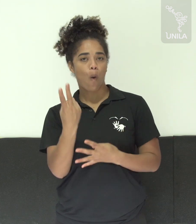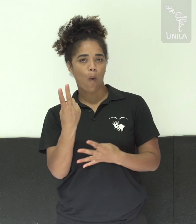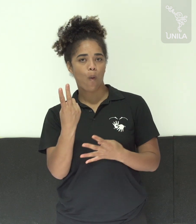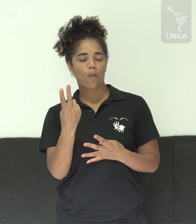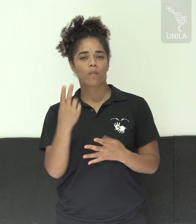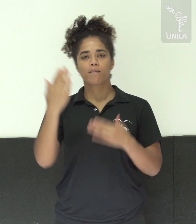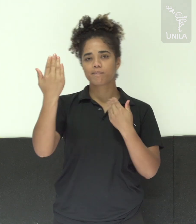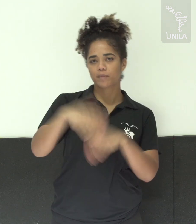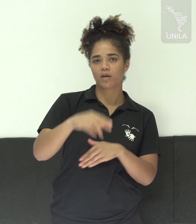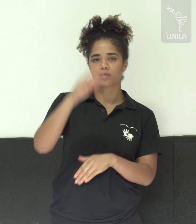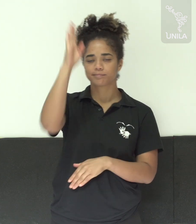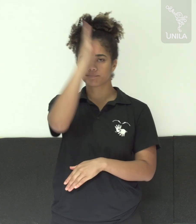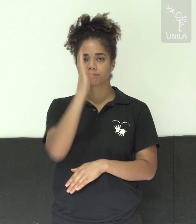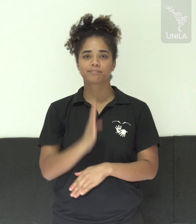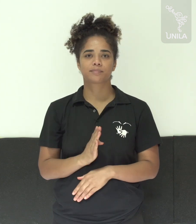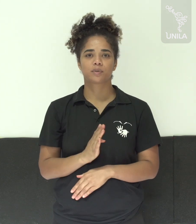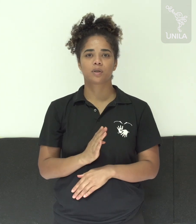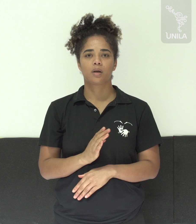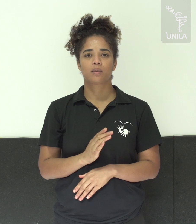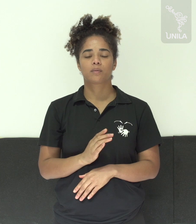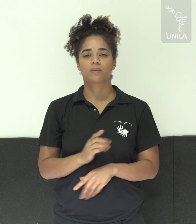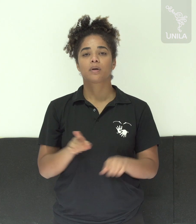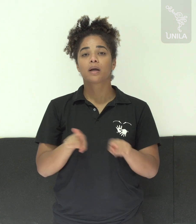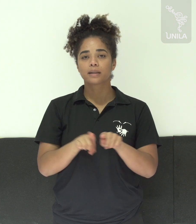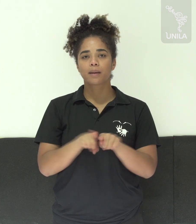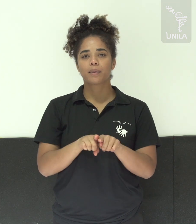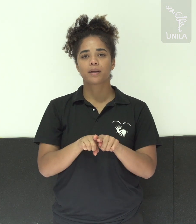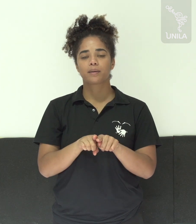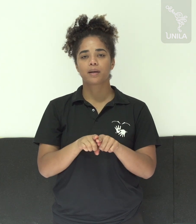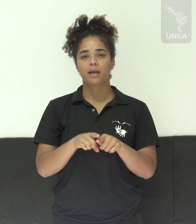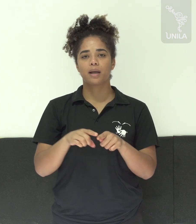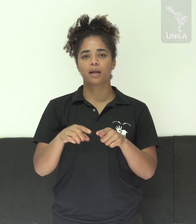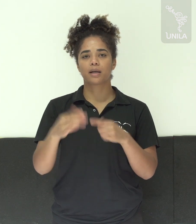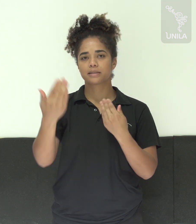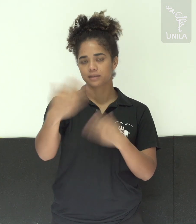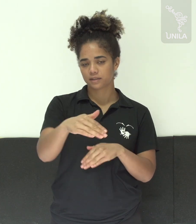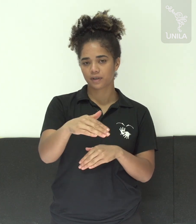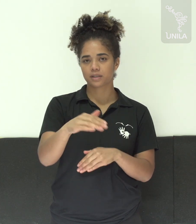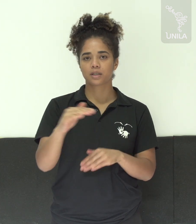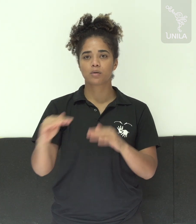para Certificação de Competência de Jovens e Adultos, ENSEJA,